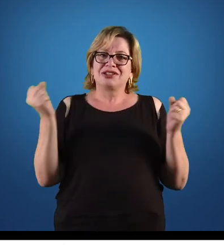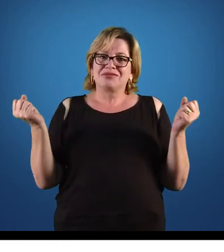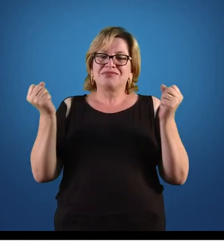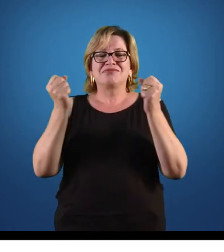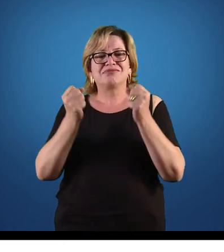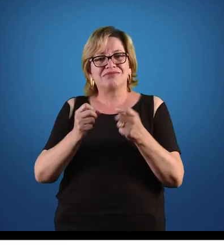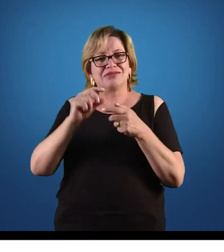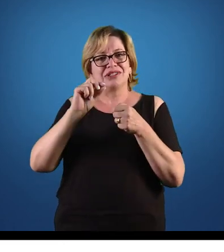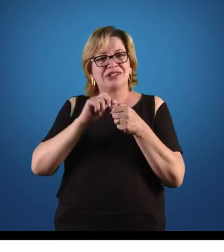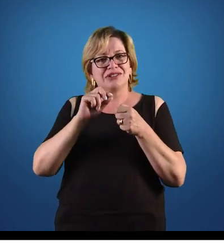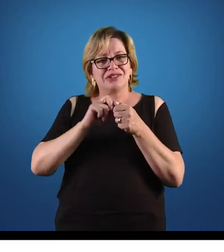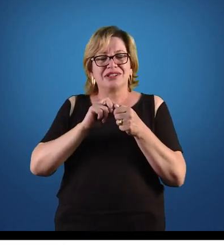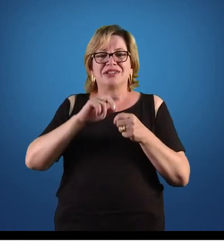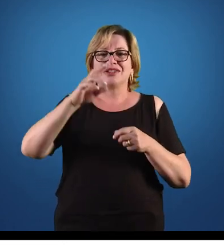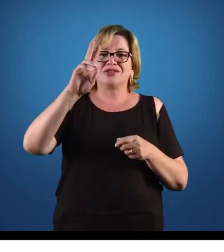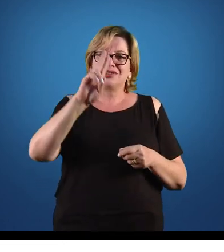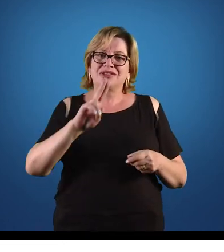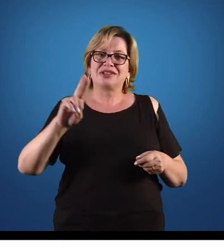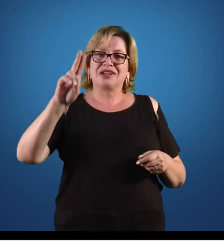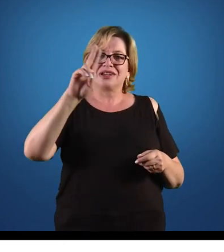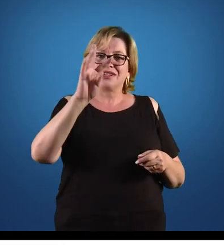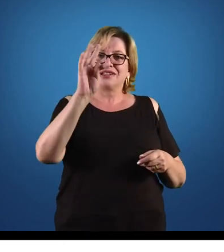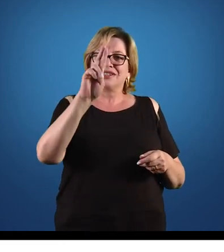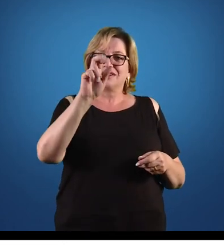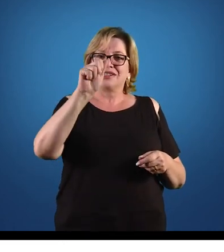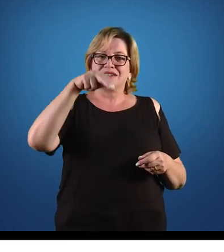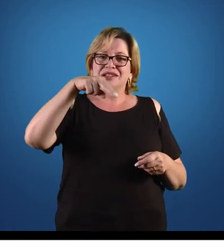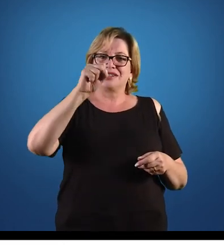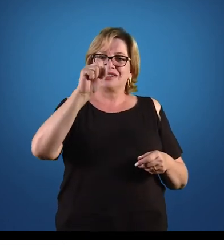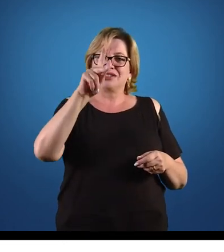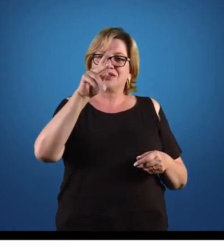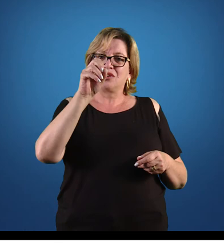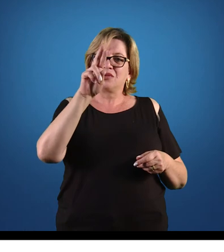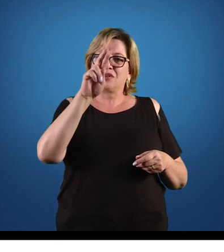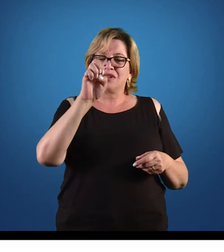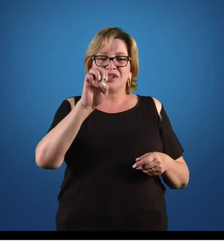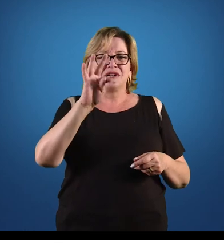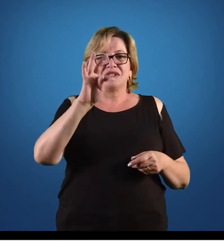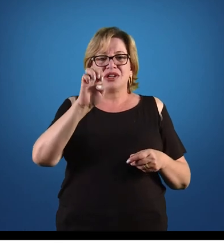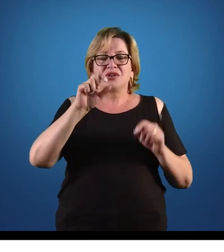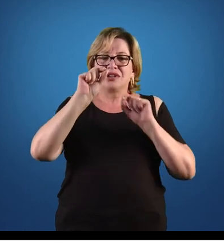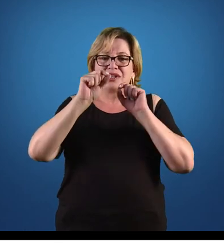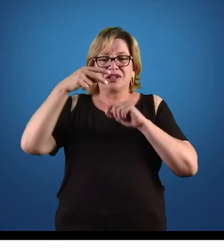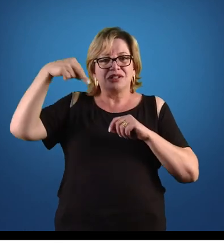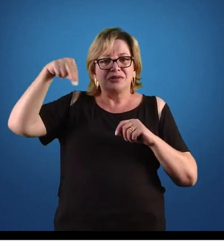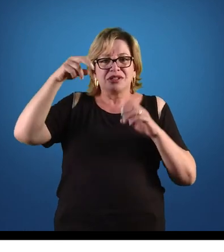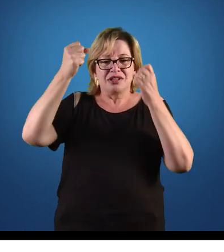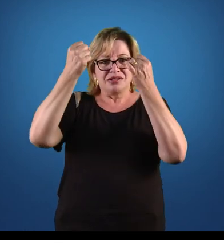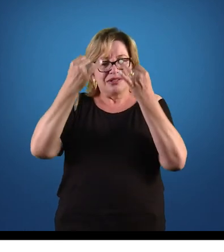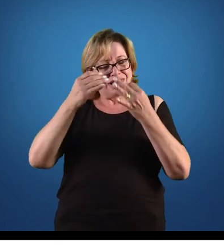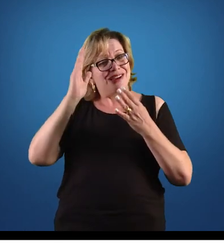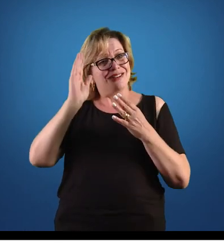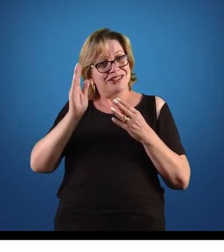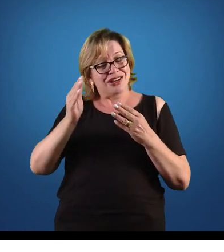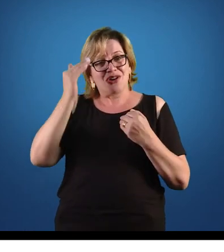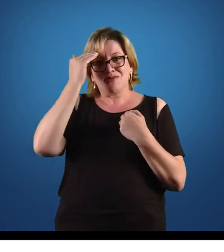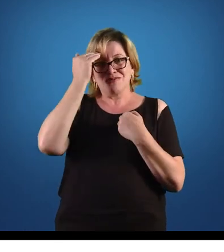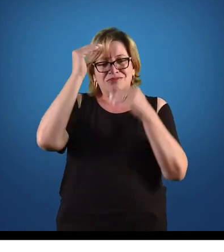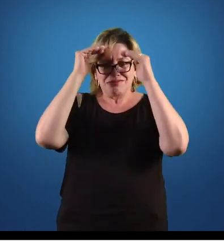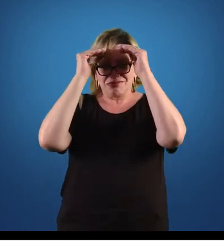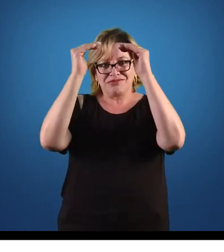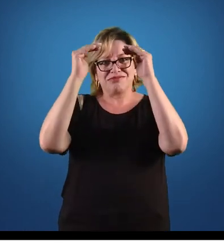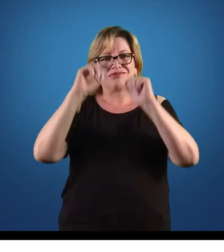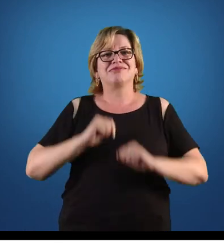fazer as funções de transporte. Pessoal, o eu tinha para falar dos nematóides era isso. Obrigado pela atenção e até a próxima.